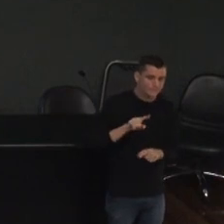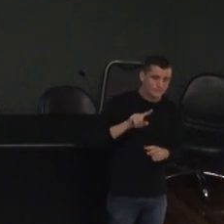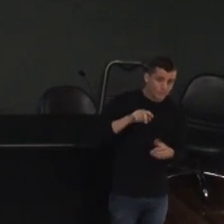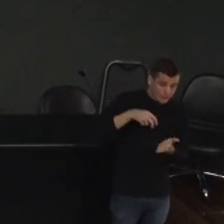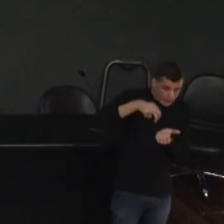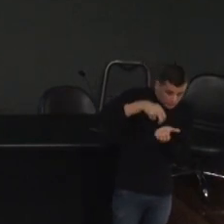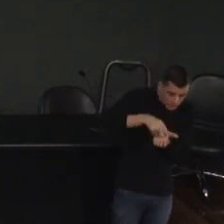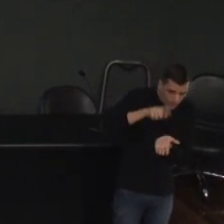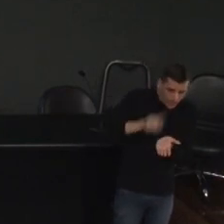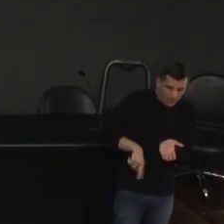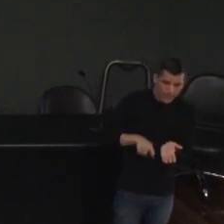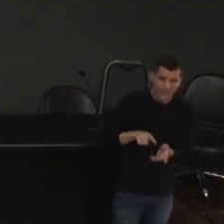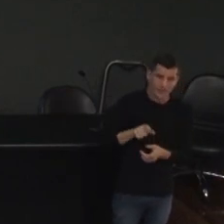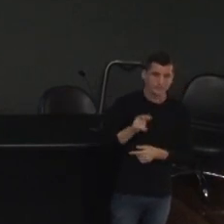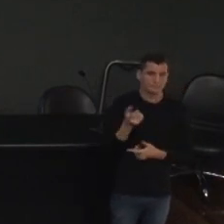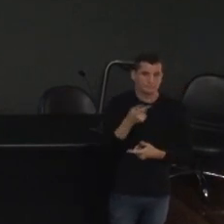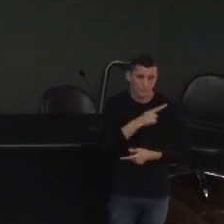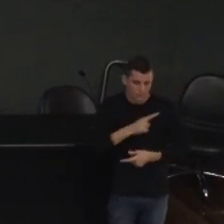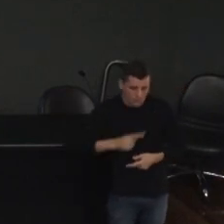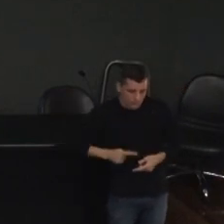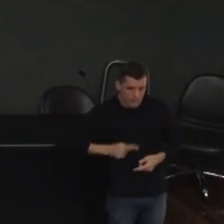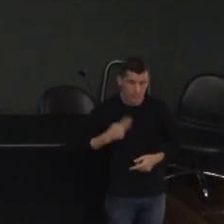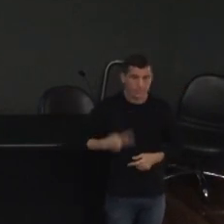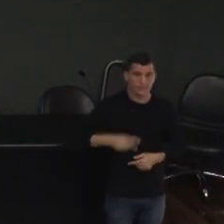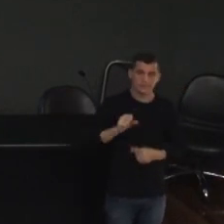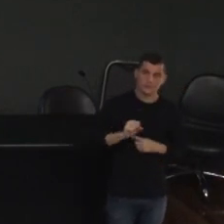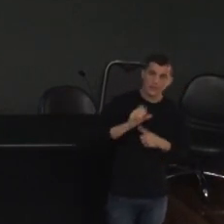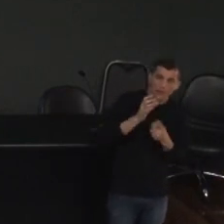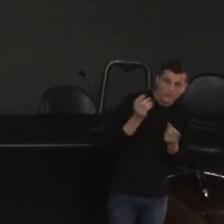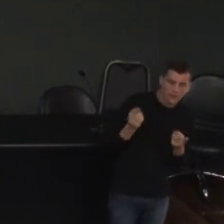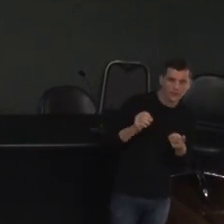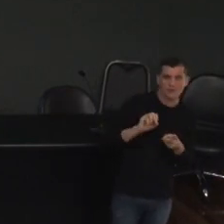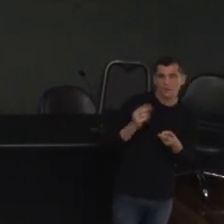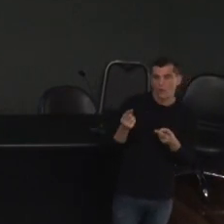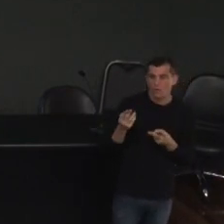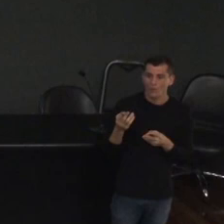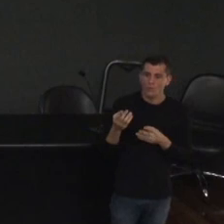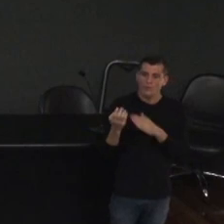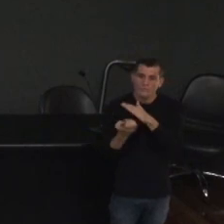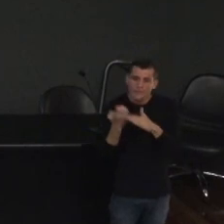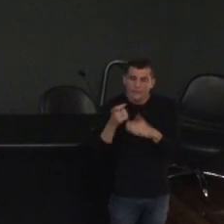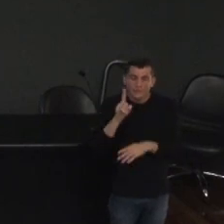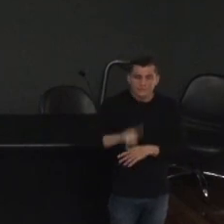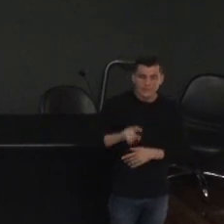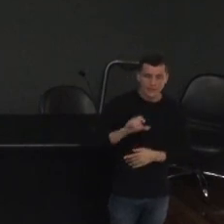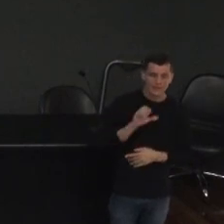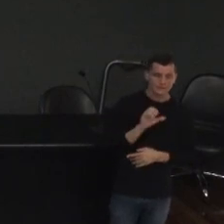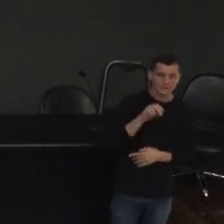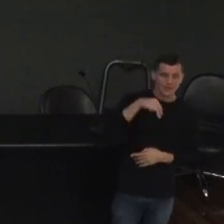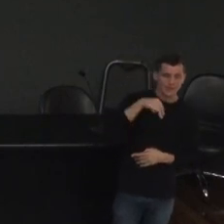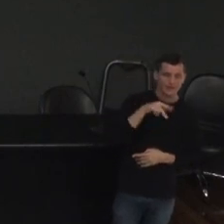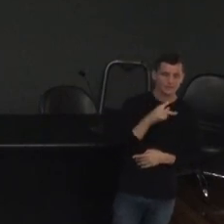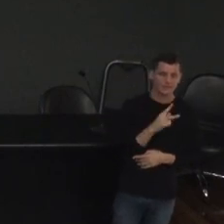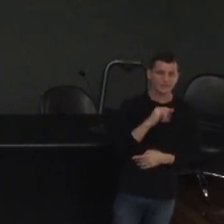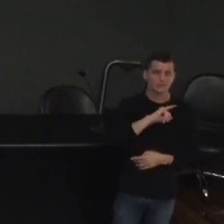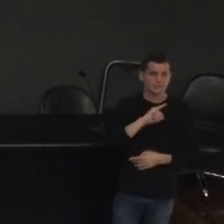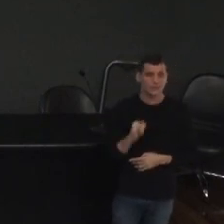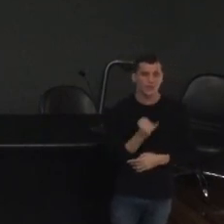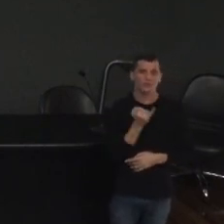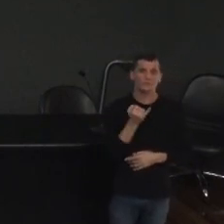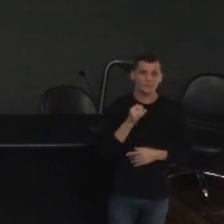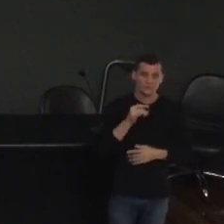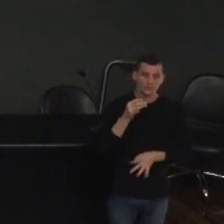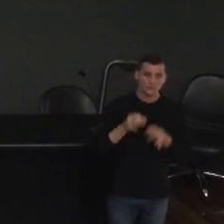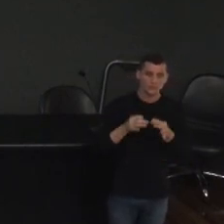o Governo do Estado de Santa Catarina que vai ser a empresa ou seja vai ser a pessoa jurídica de direito público de direito privado que é a